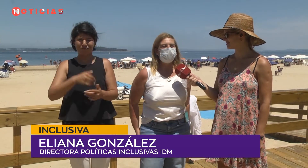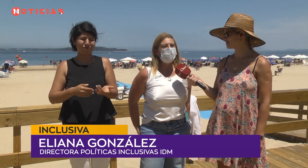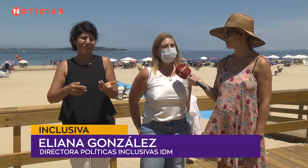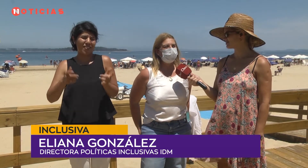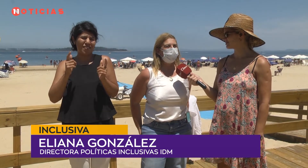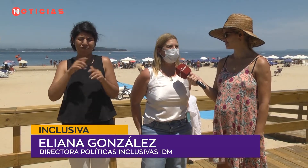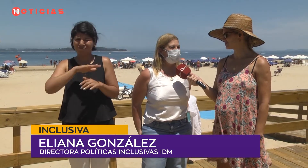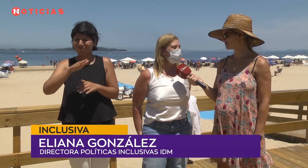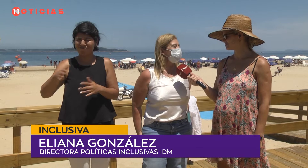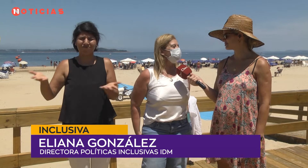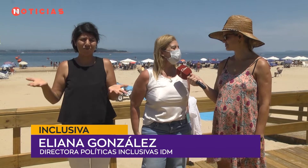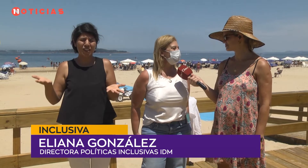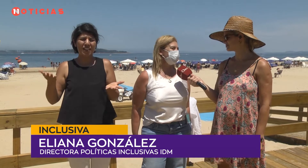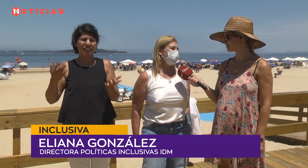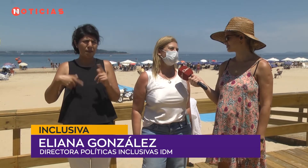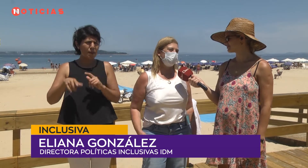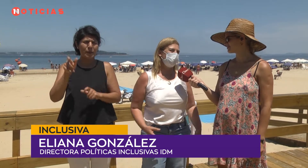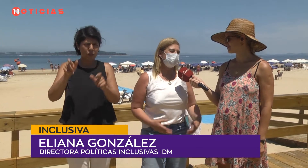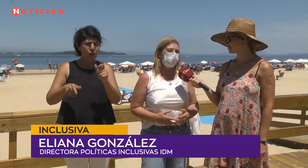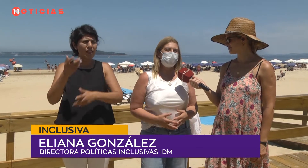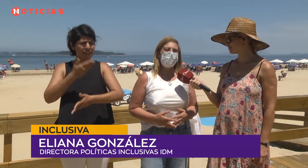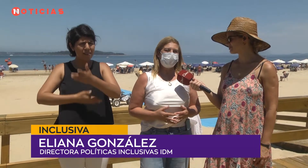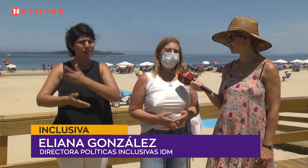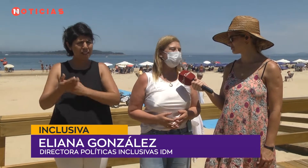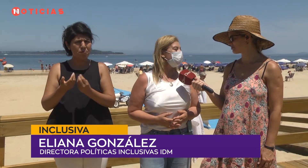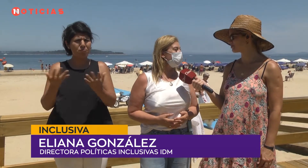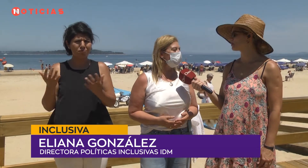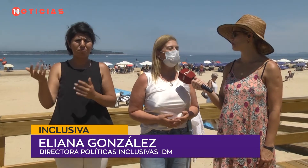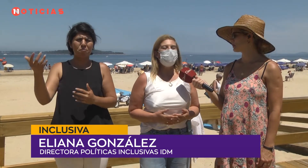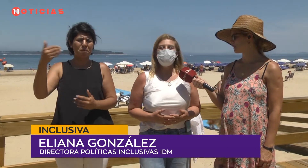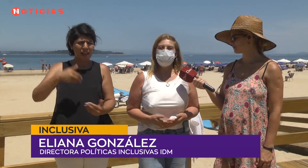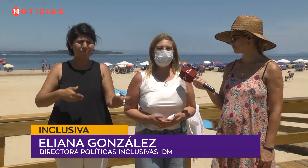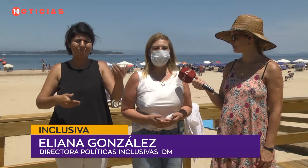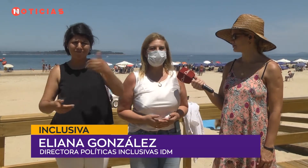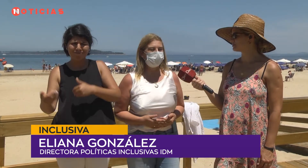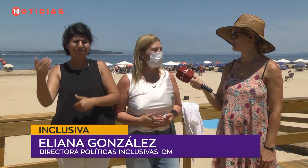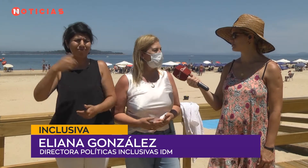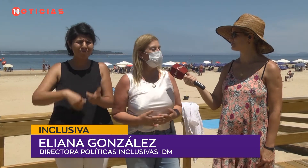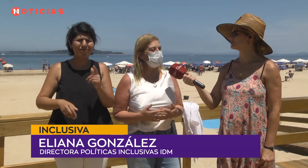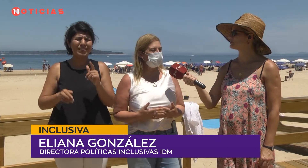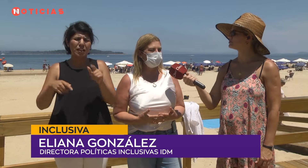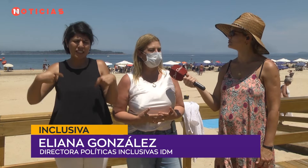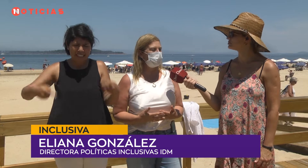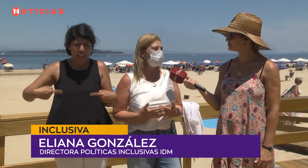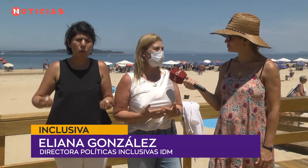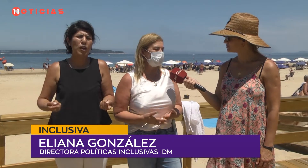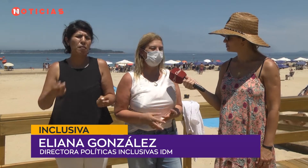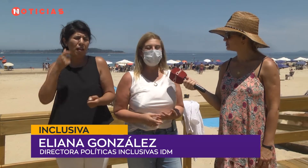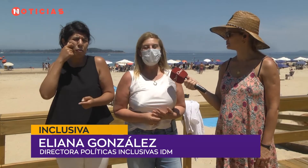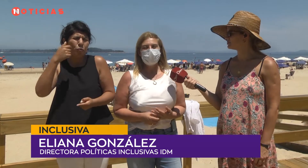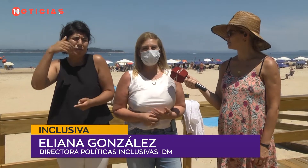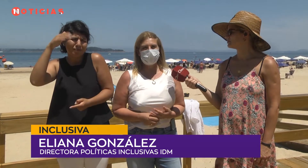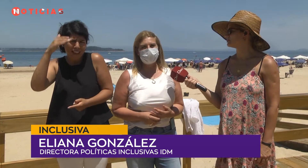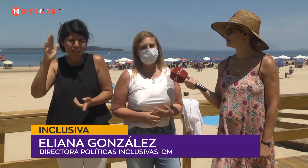playa, pero la verdad que muchas personas con discapacidad se han acercado, muchas sillas de ruedas, muchas personas adultas